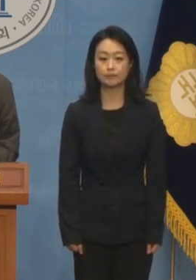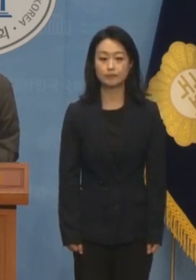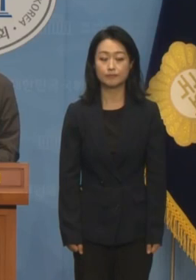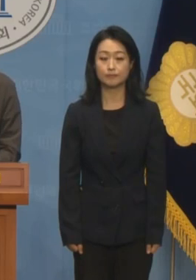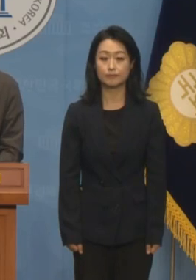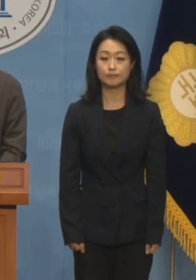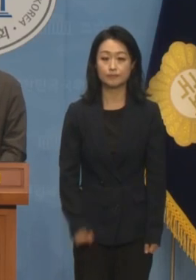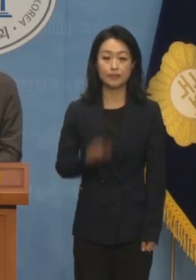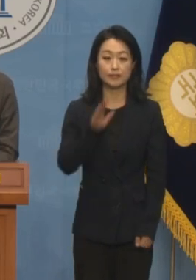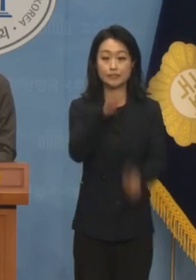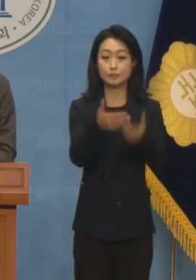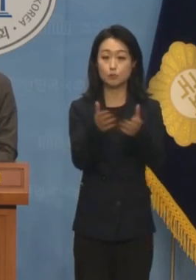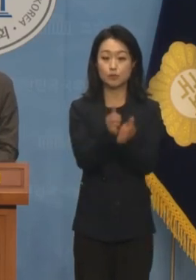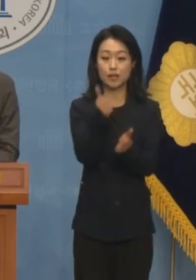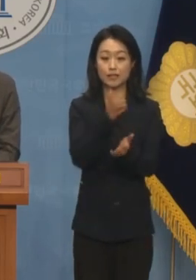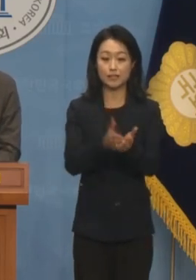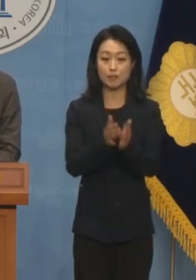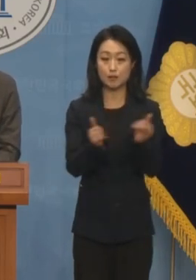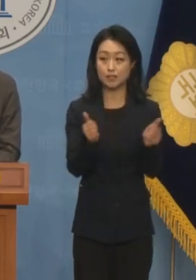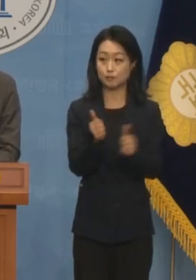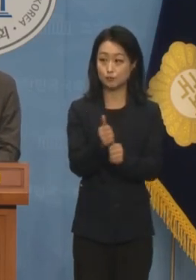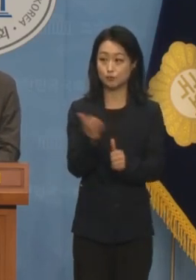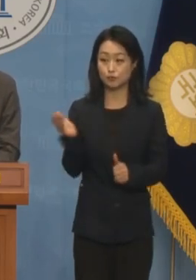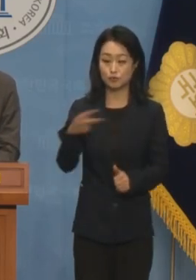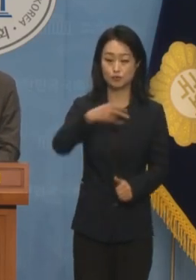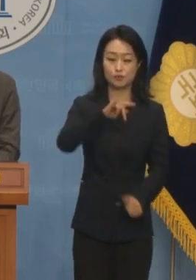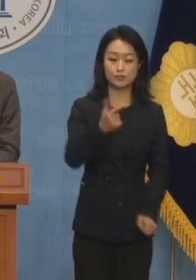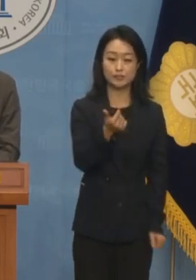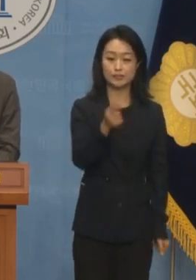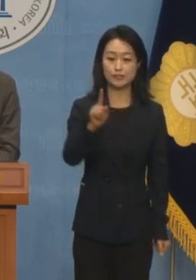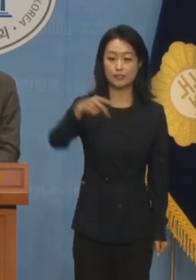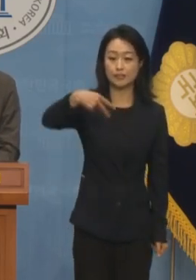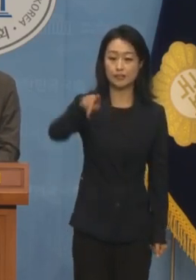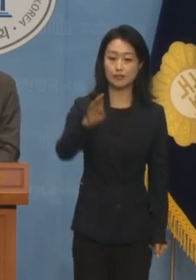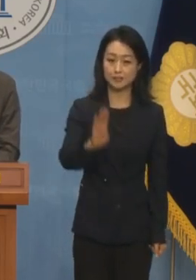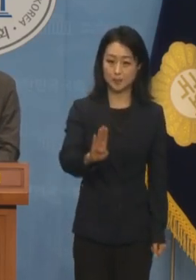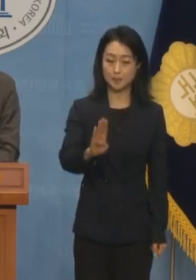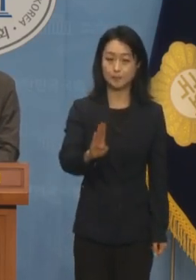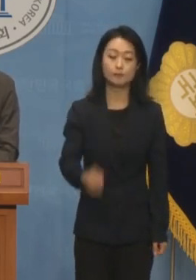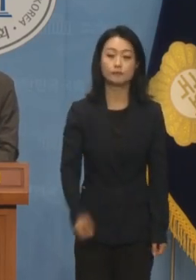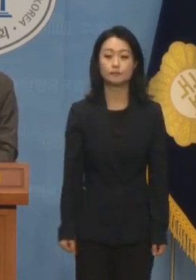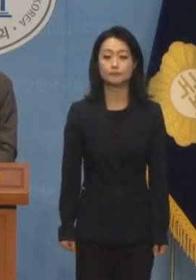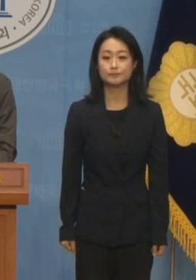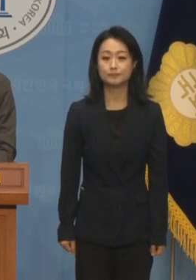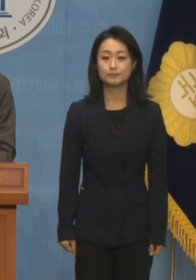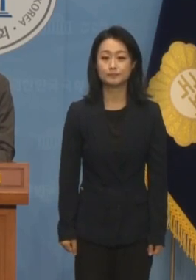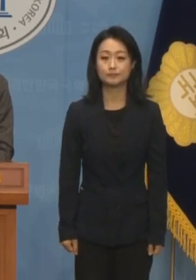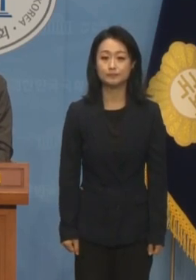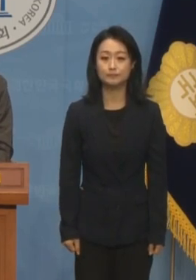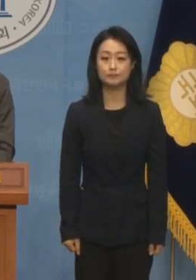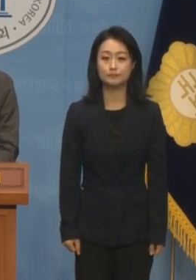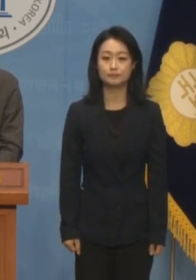네, 진보당 부대변인 신하섭입니다. 오전 브리핑 두 건 진행하도록 하겠습니다.